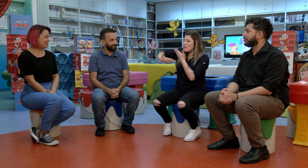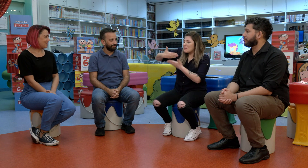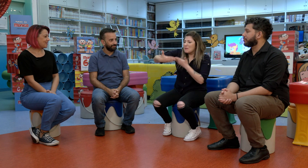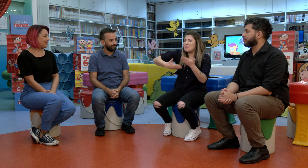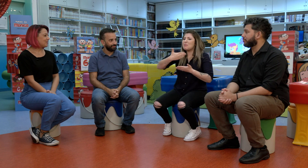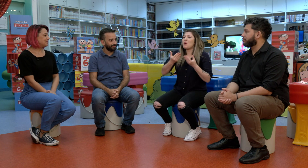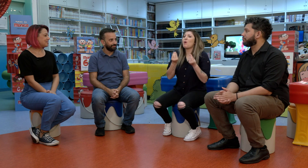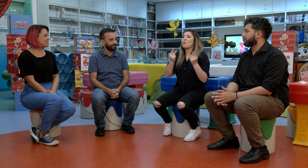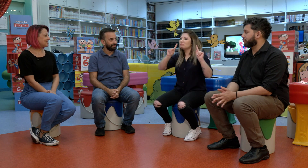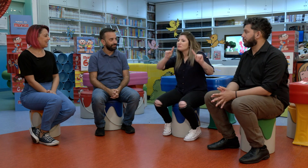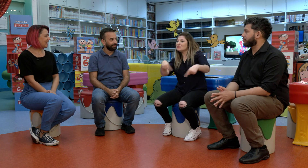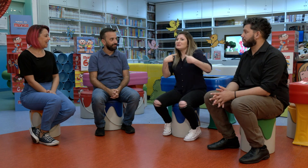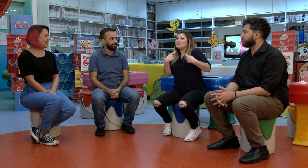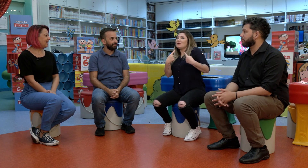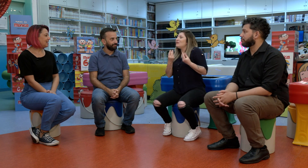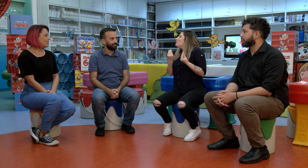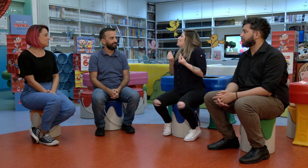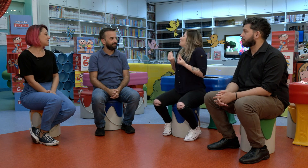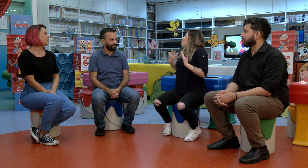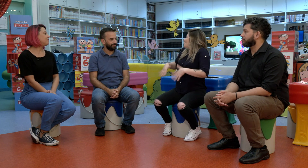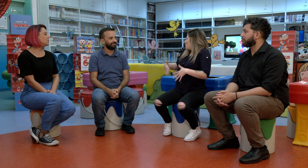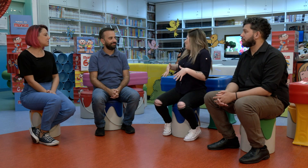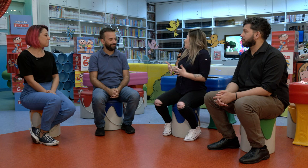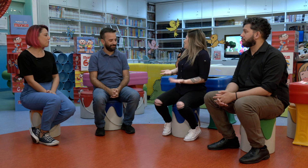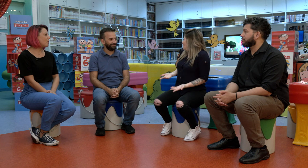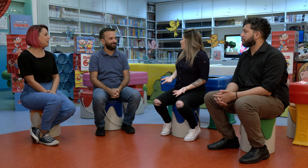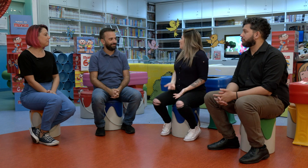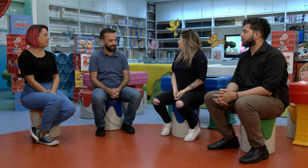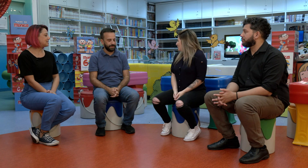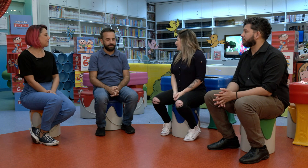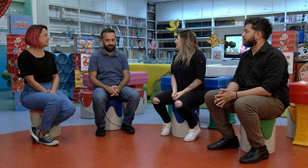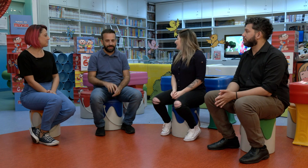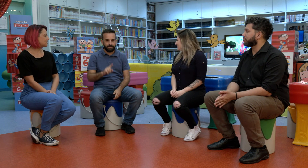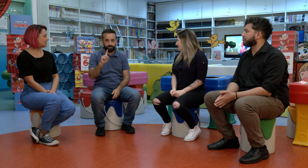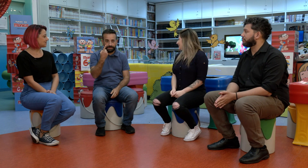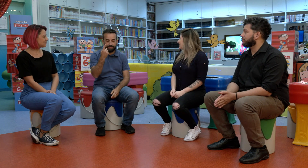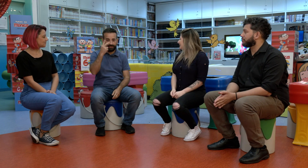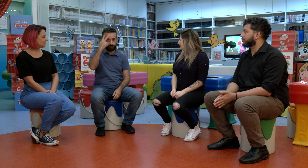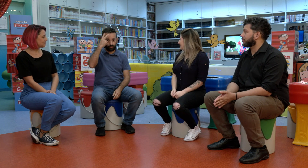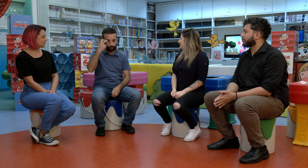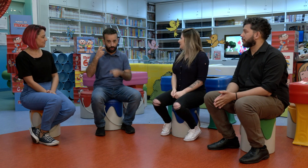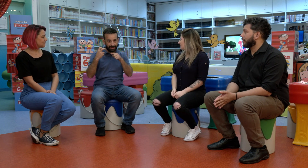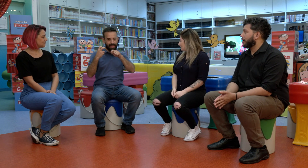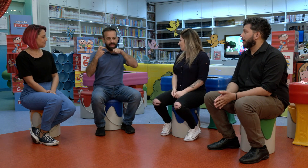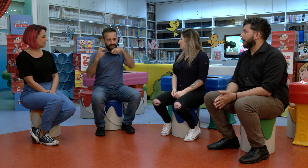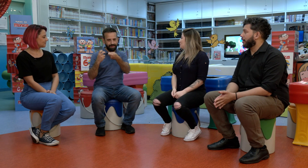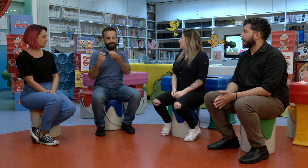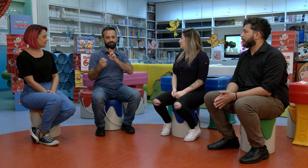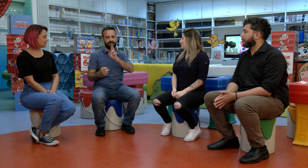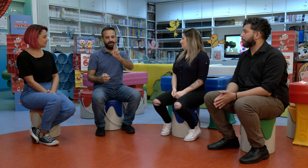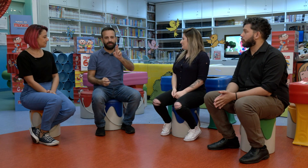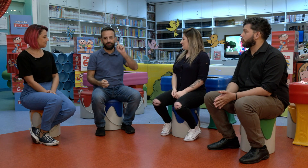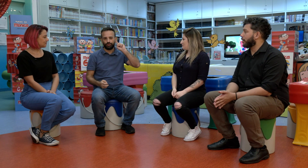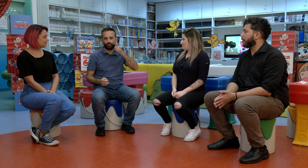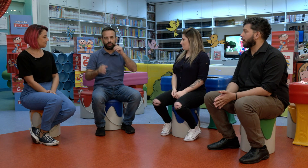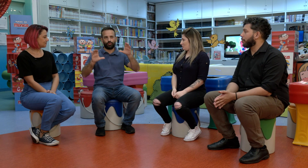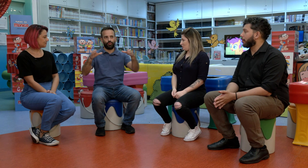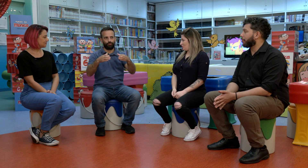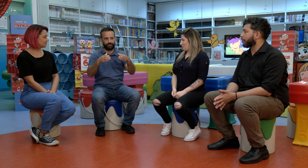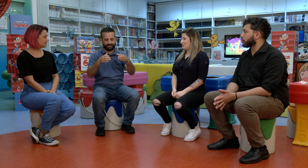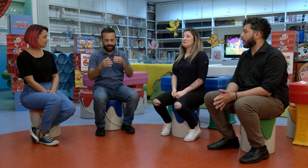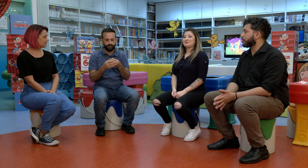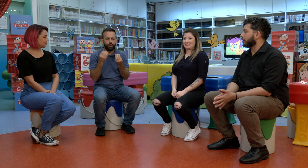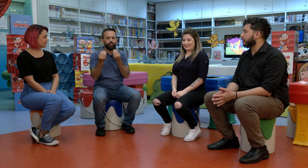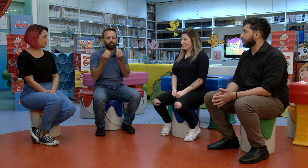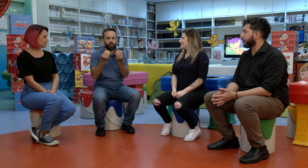personagem? Conta pra gente quem ela é, os desafios que foi participar desse processo. A Sueli era